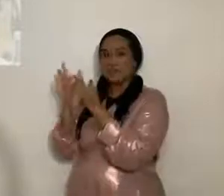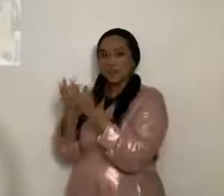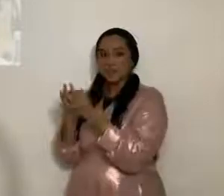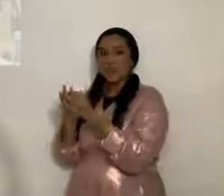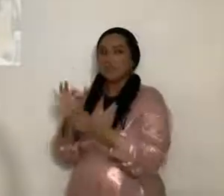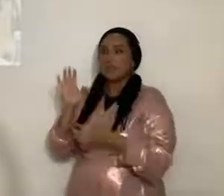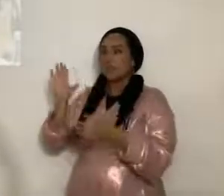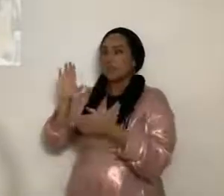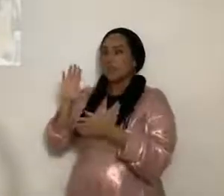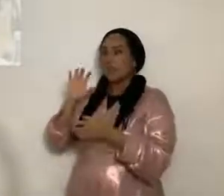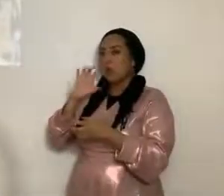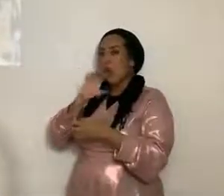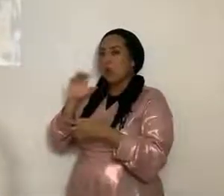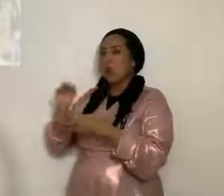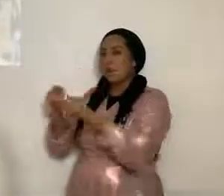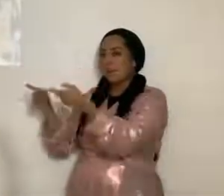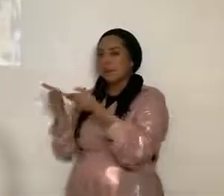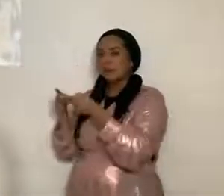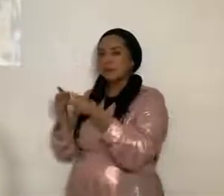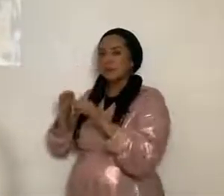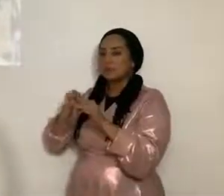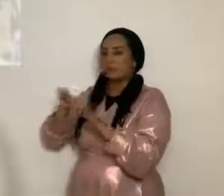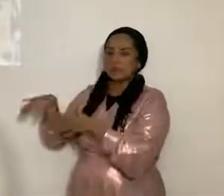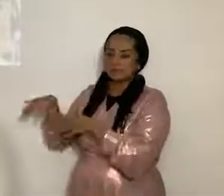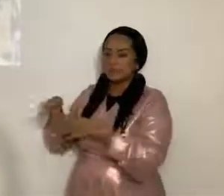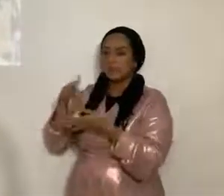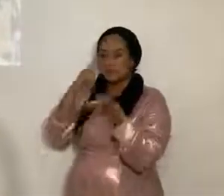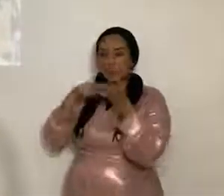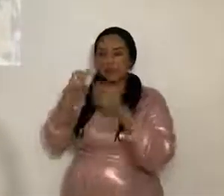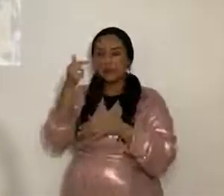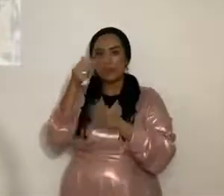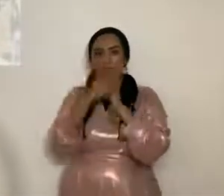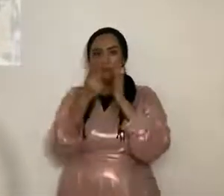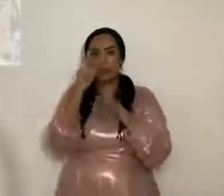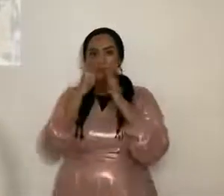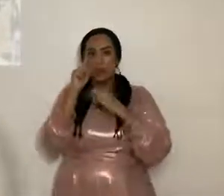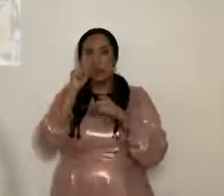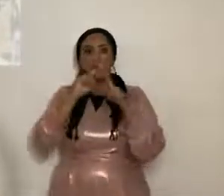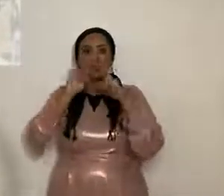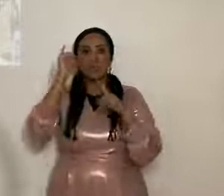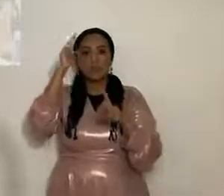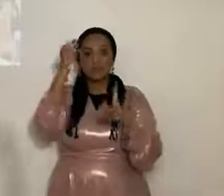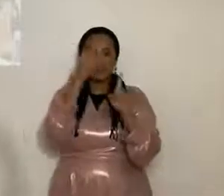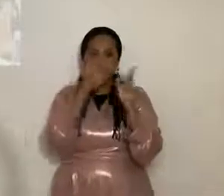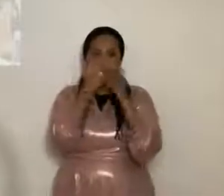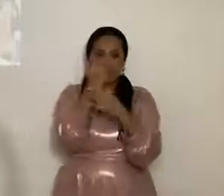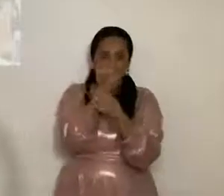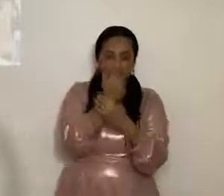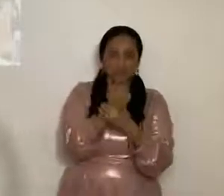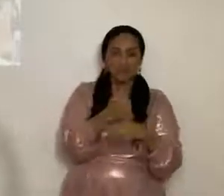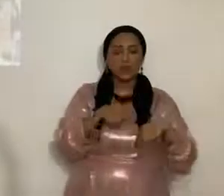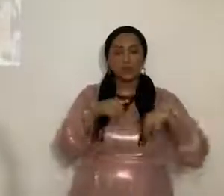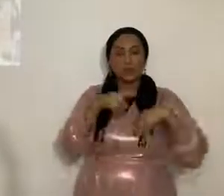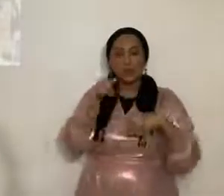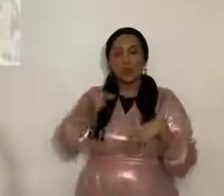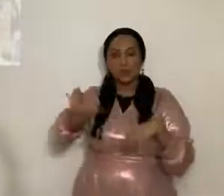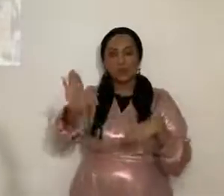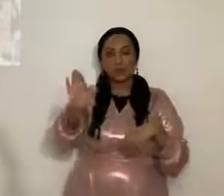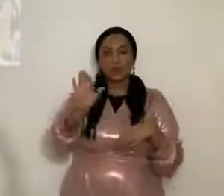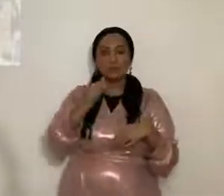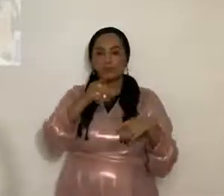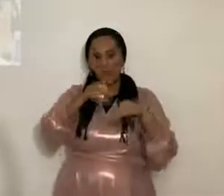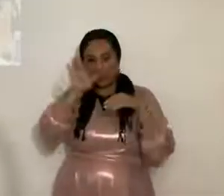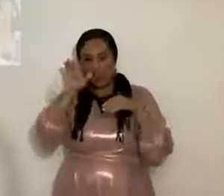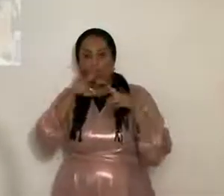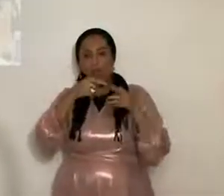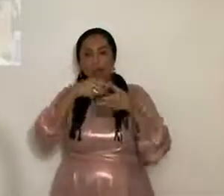Yahweh. ¿Sí? Vamos a leerlo. Génesis 12:1. Pero Yahweh había dicho a Abraham: vete de tu tierra y de